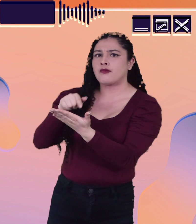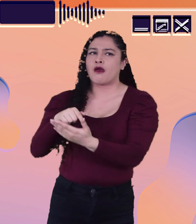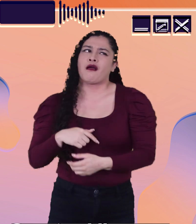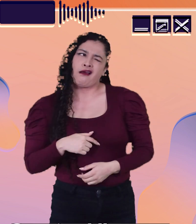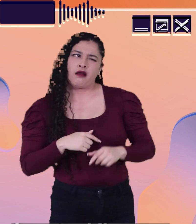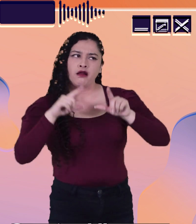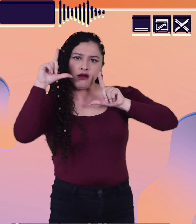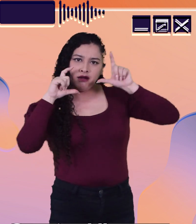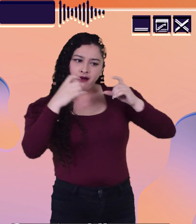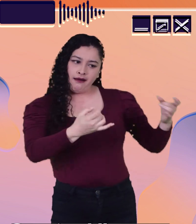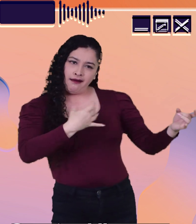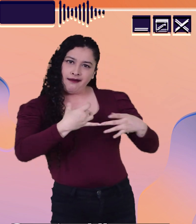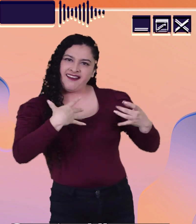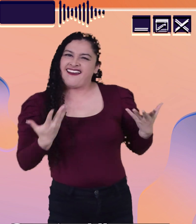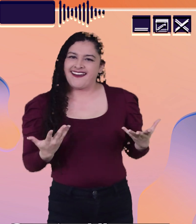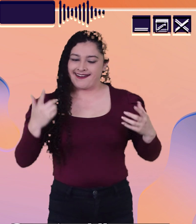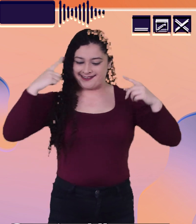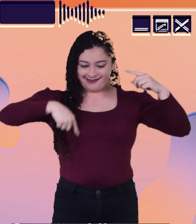Que te obliguen a enviar